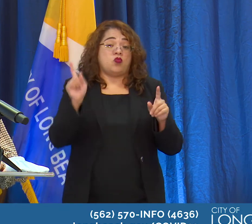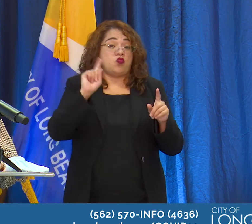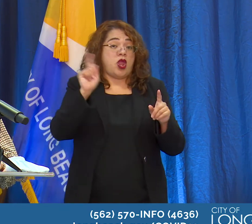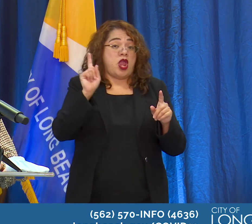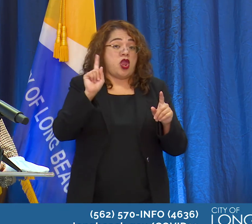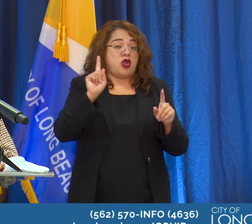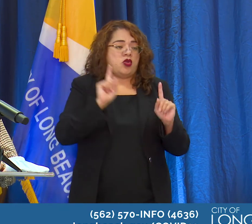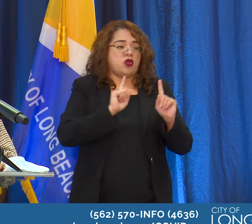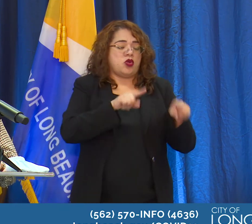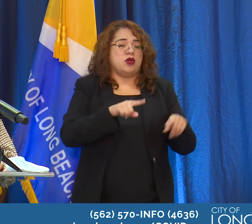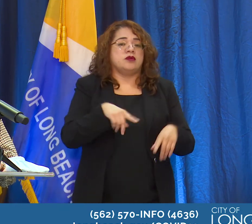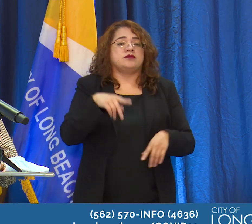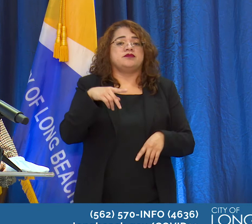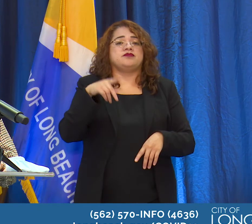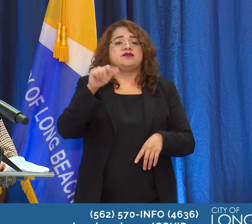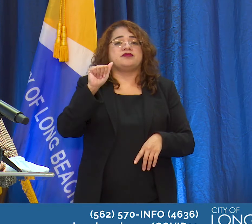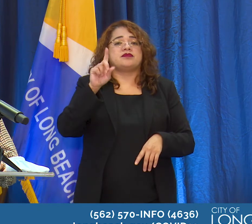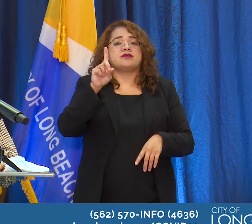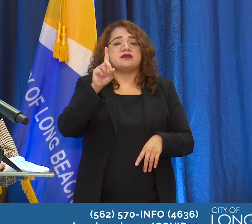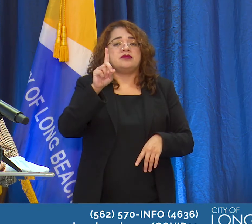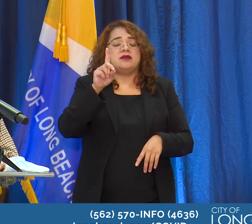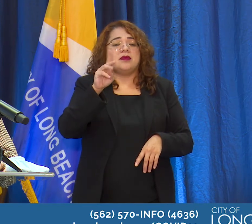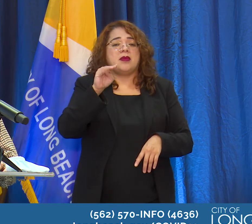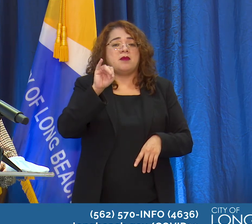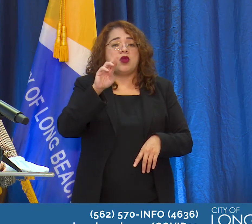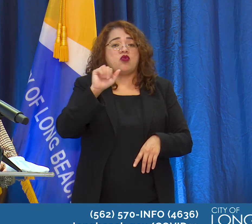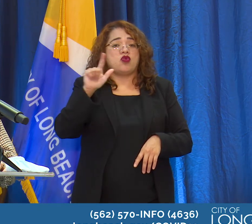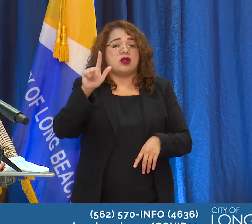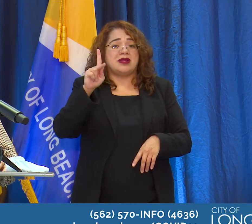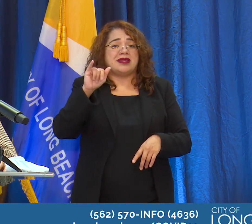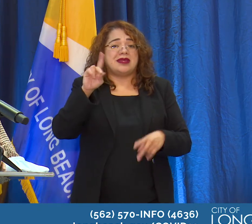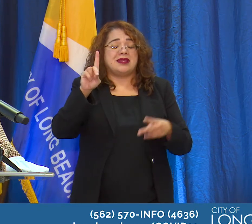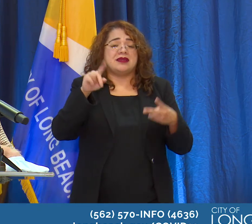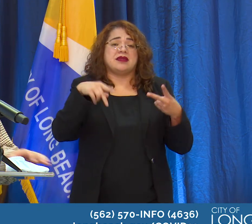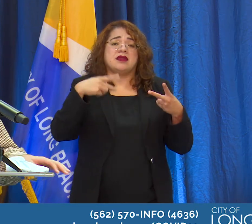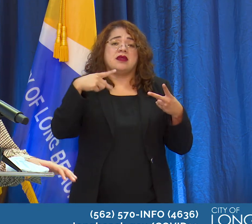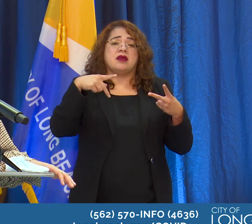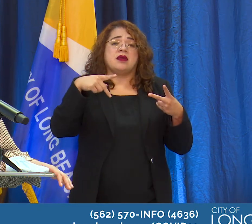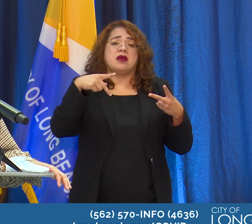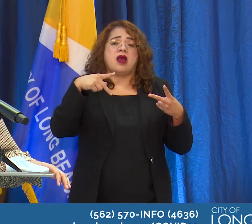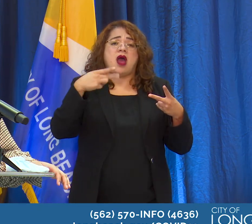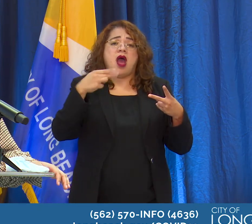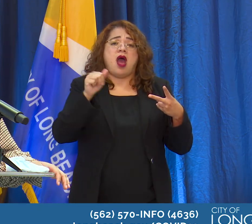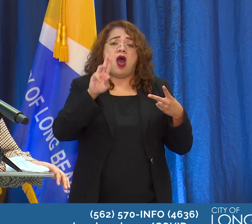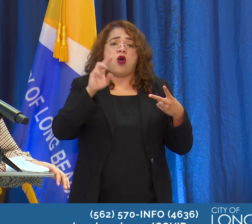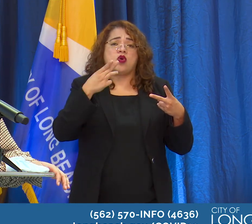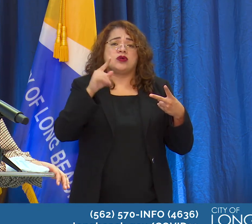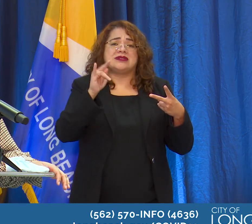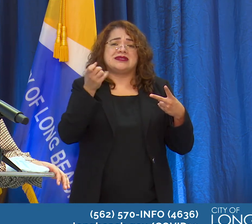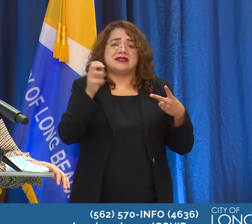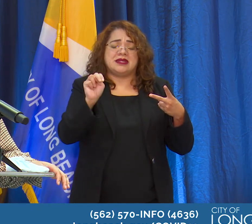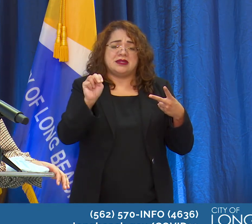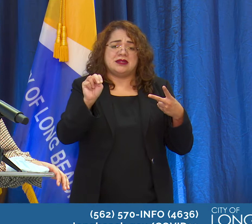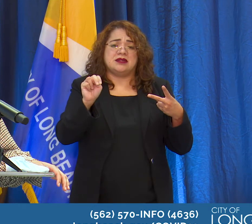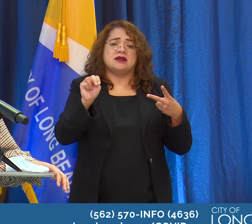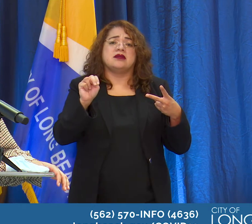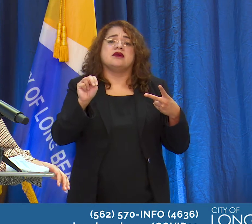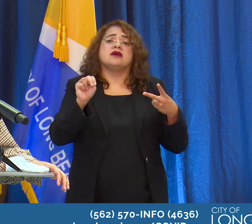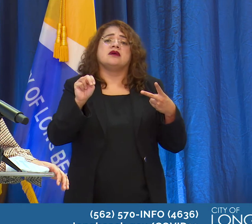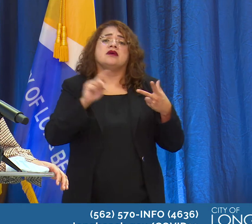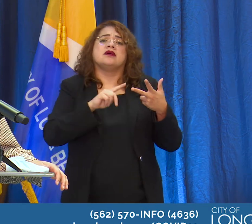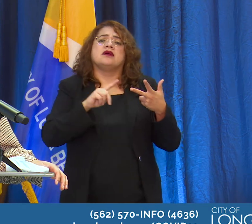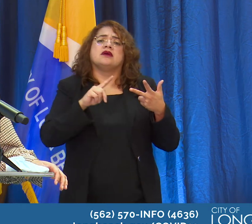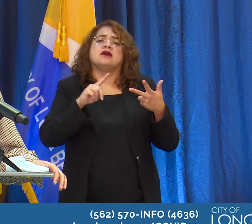estar abiertas: Parque Admiral Kidd, Parque Houghton, Centro para Personas Mayores de Long Beach,